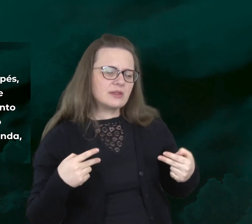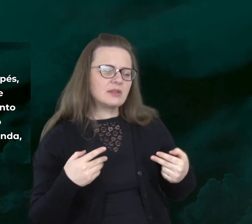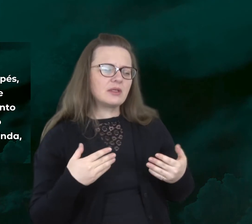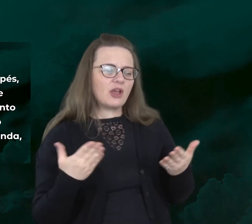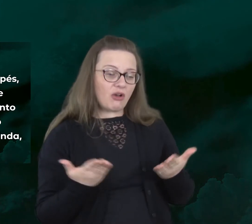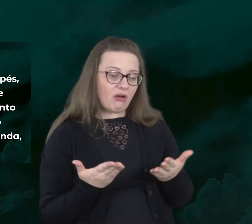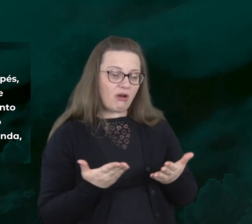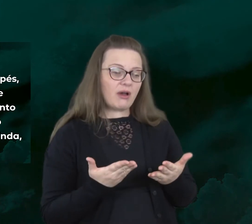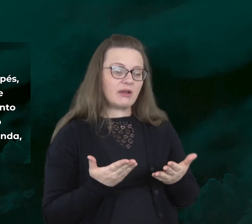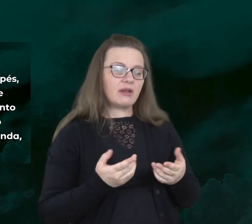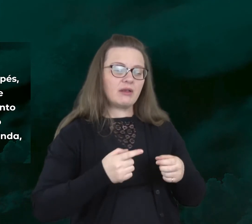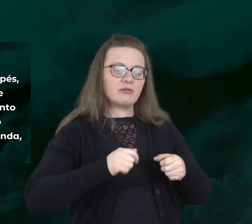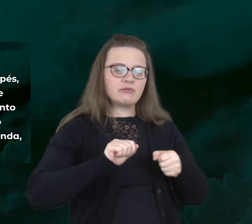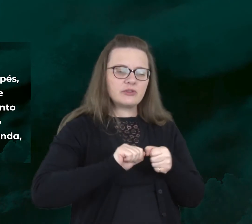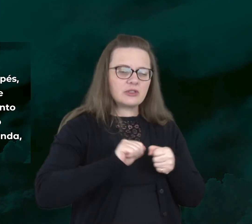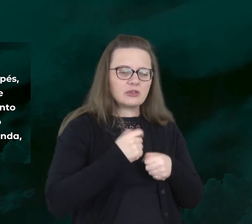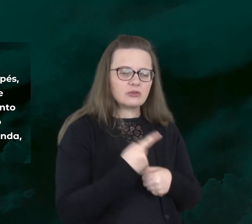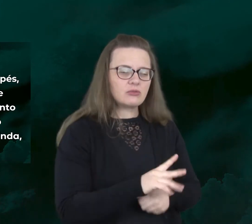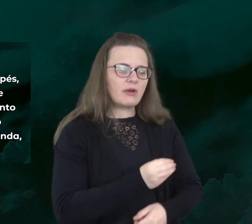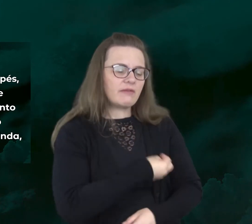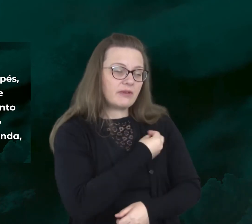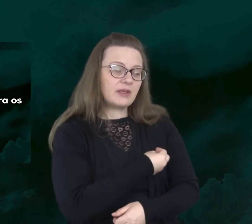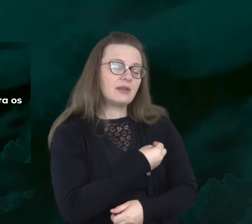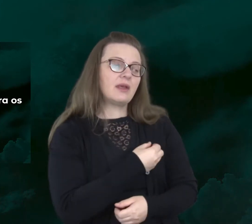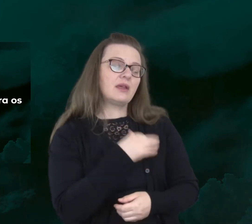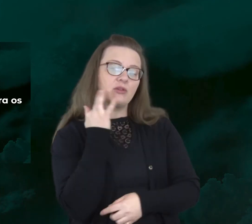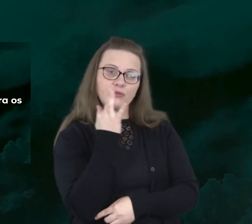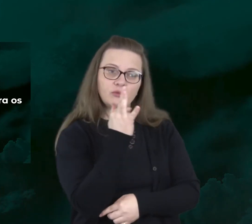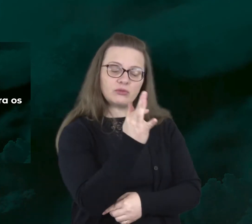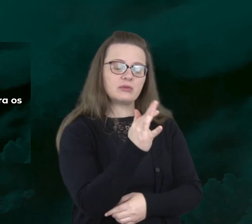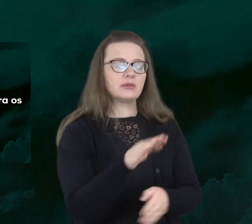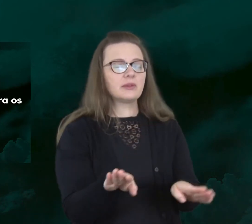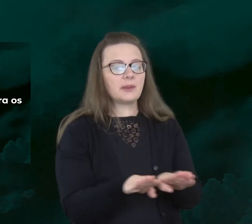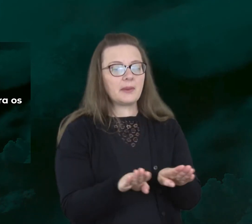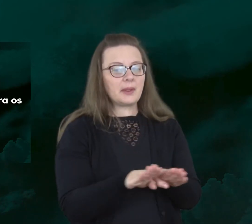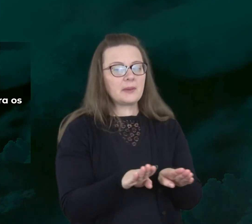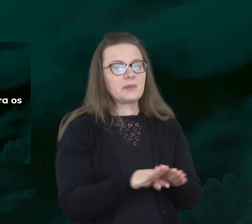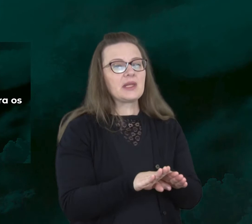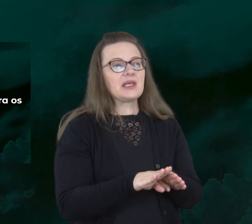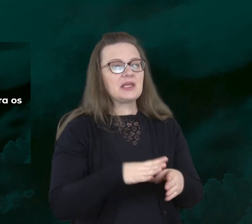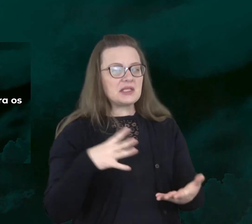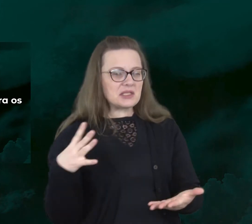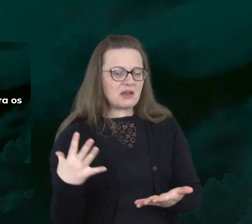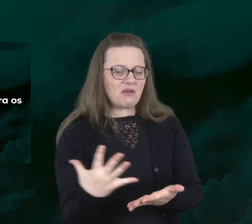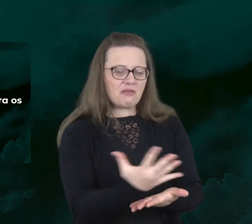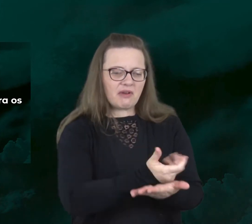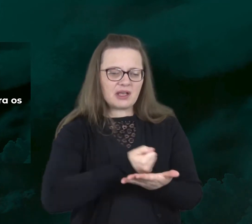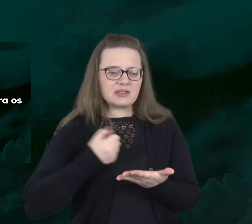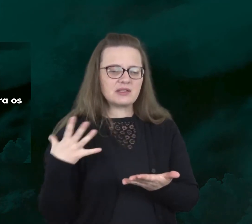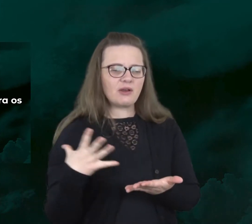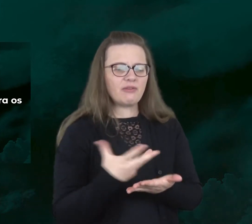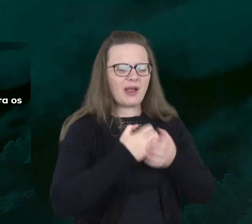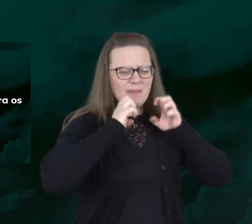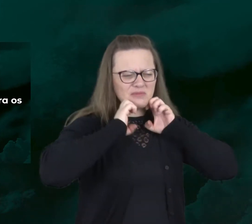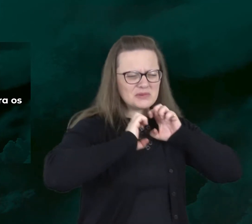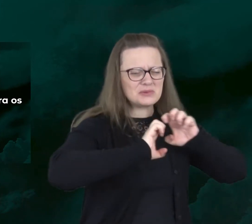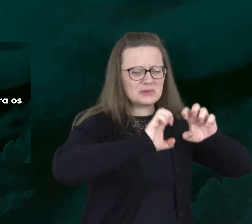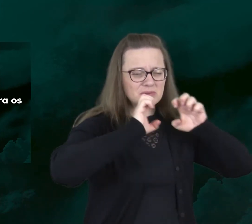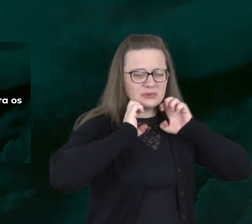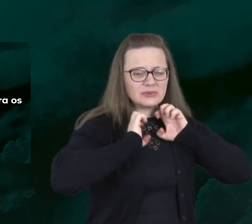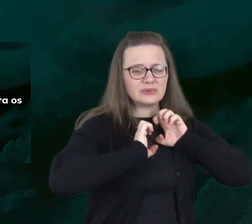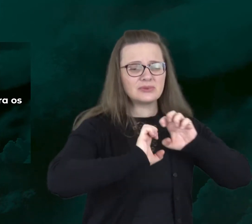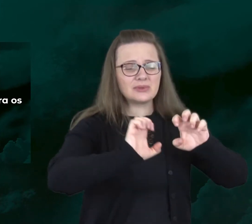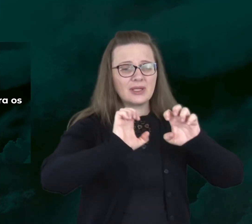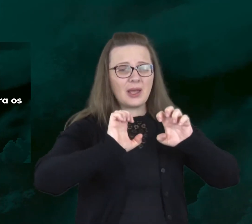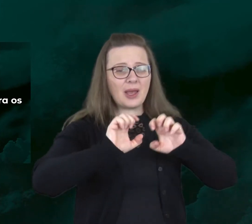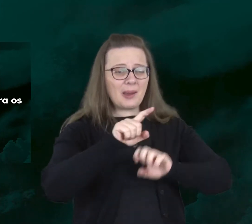quais te aparecerei ainda, livrando-te do povo e dos gentios para os quais eu te envio, para lhes abrires os olhos e